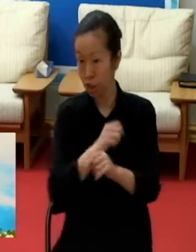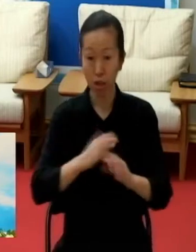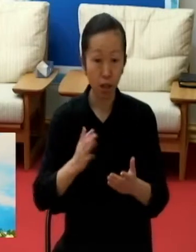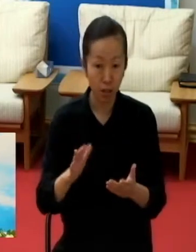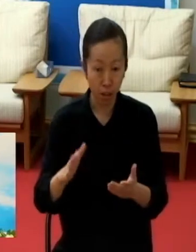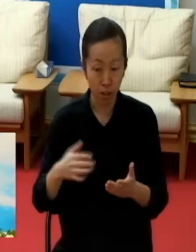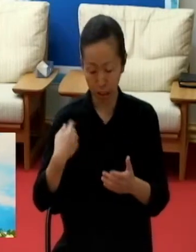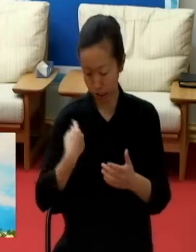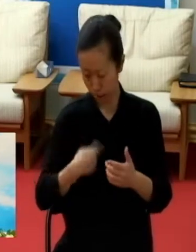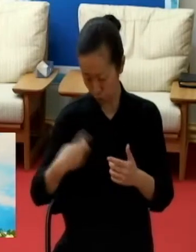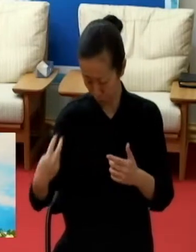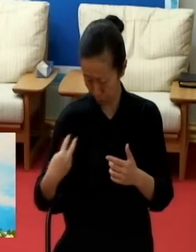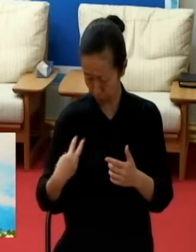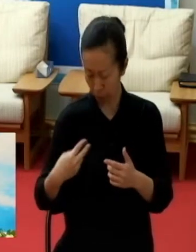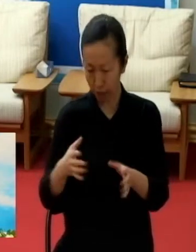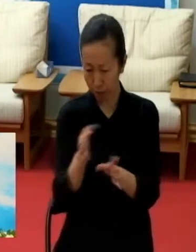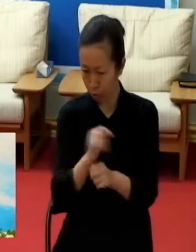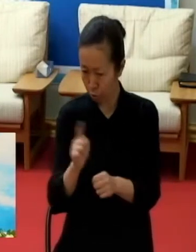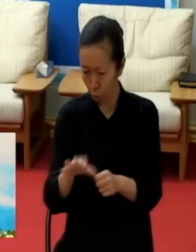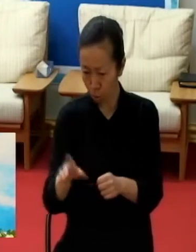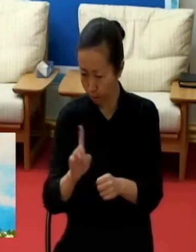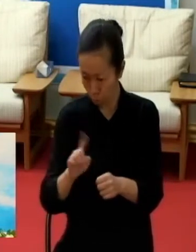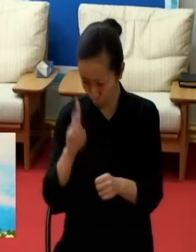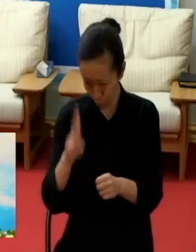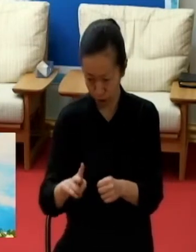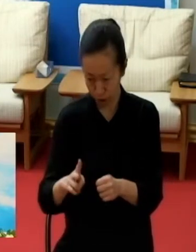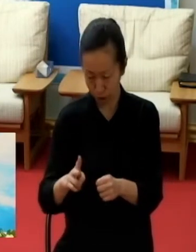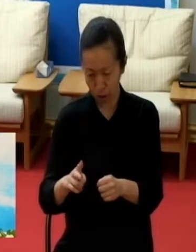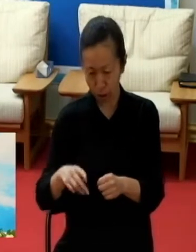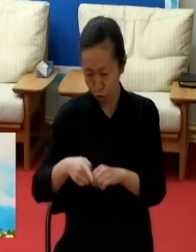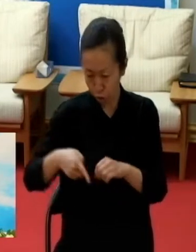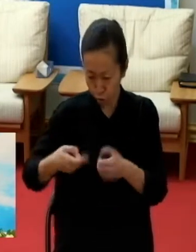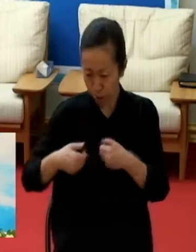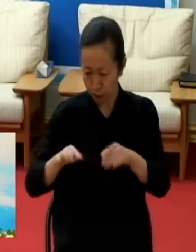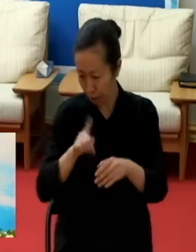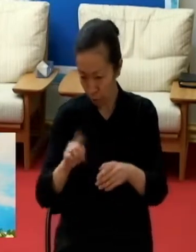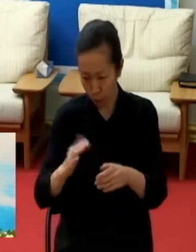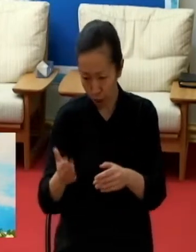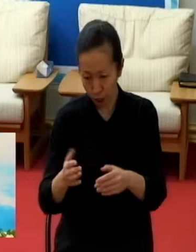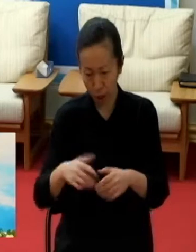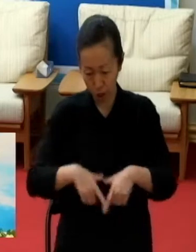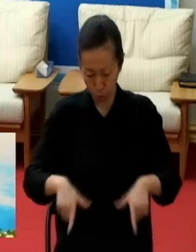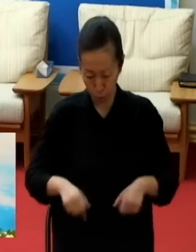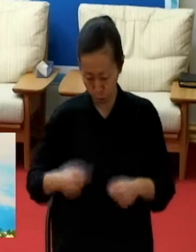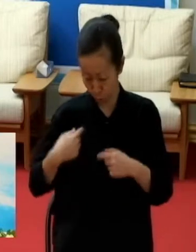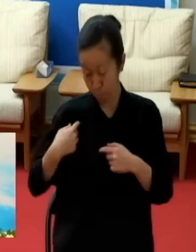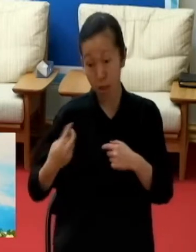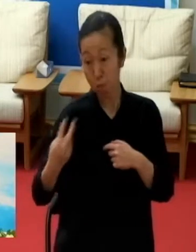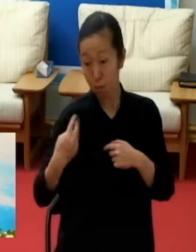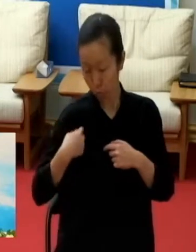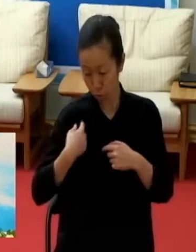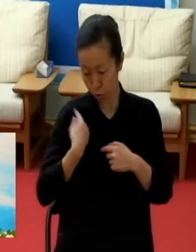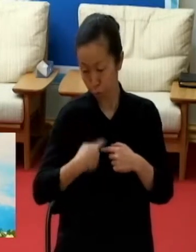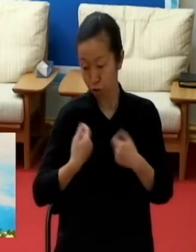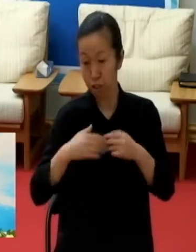その傷を見ながら私はいつどこで何のために手術したよっていうことを堂々と話すことができるんです。